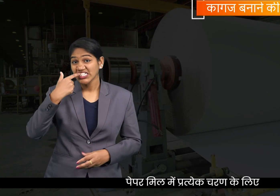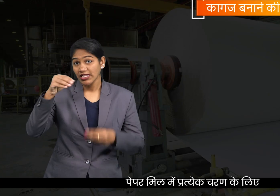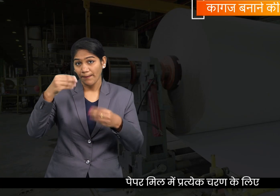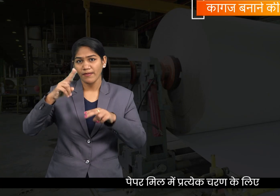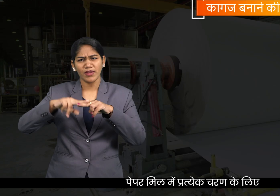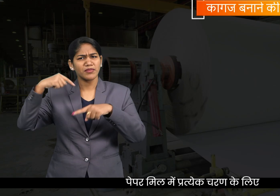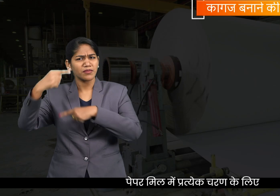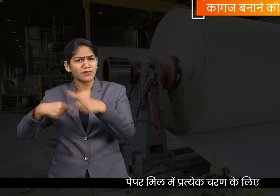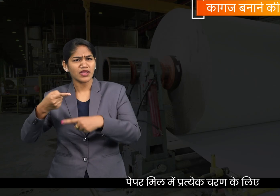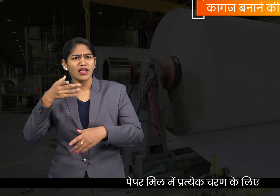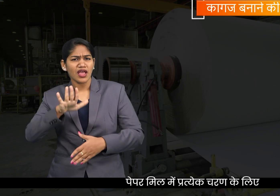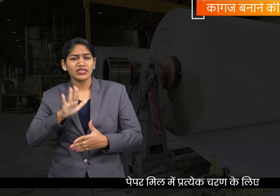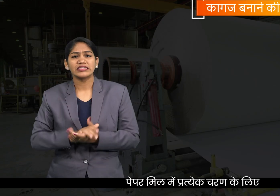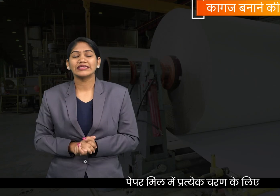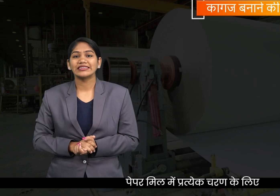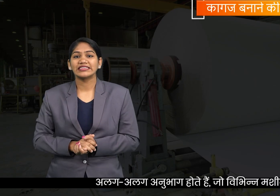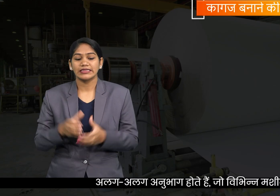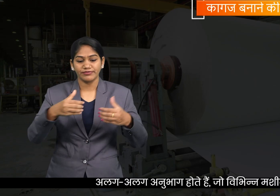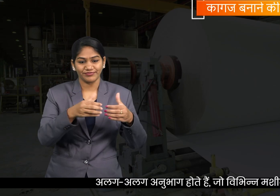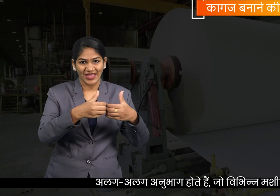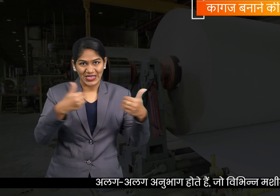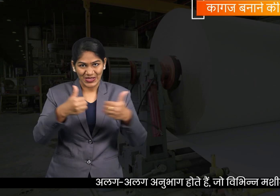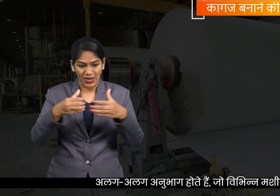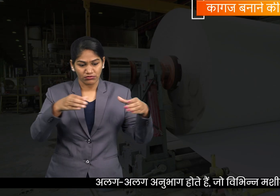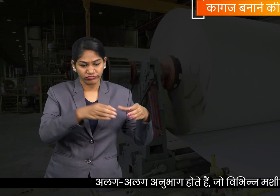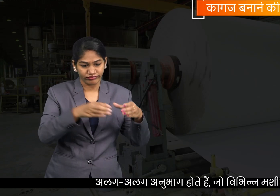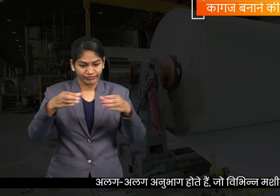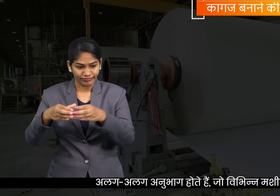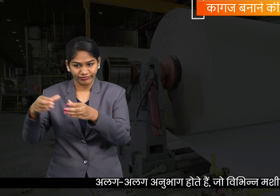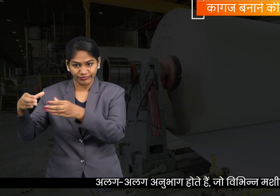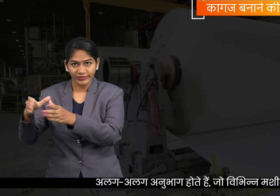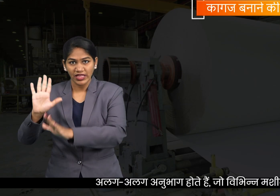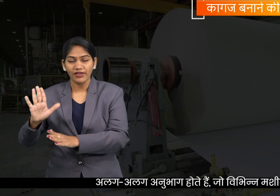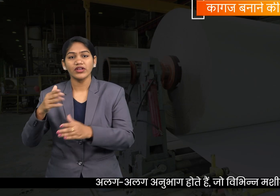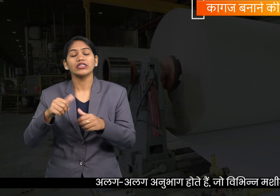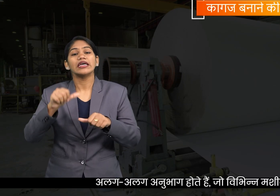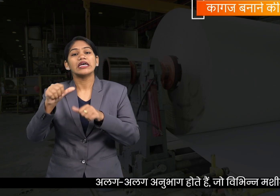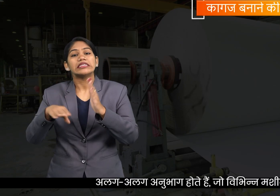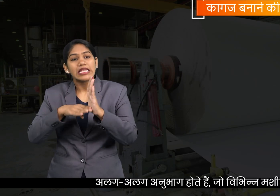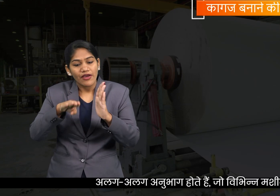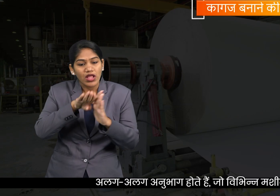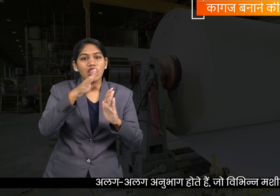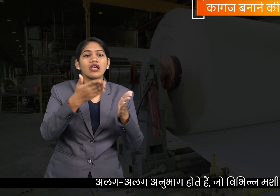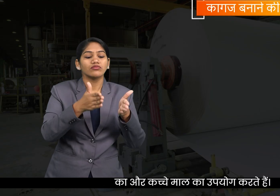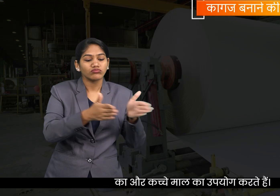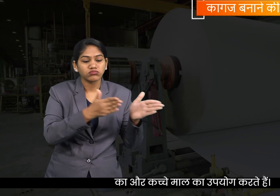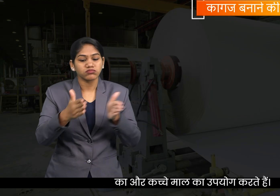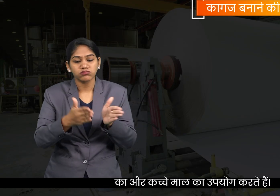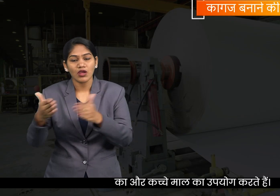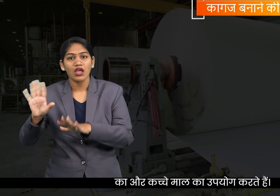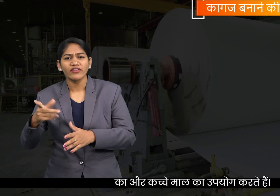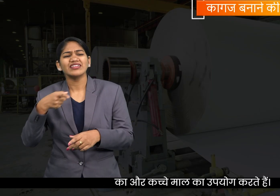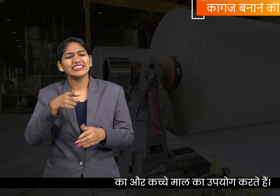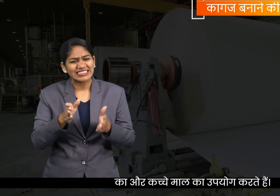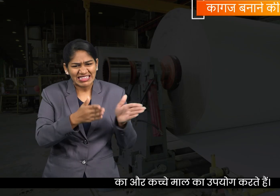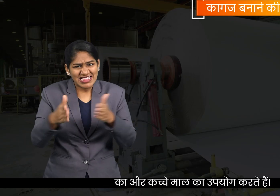पेपर मिल में प्रत्येक चरण के लिए अलग-अलग अनुभाग होते हैं जो विभिन्न मशीनों की और कच्चे